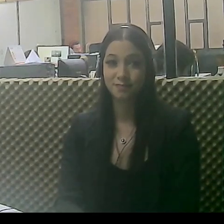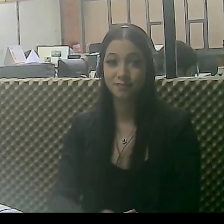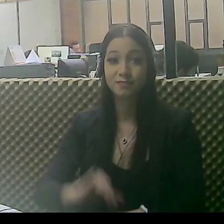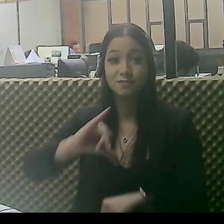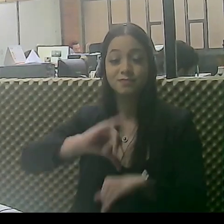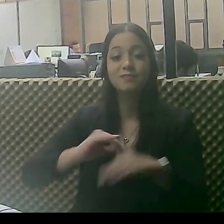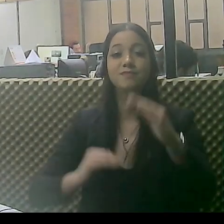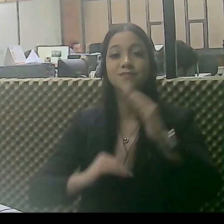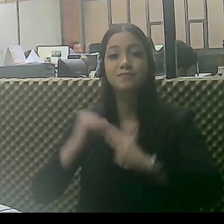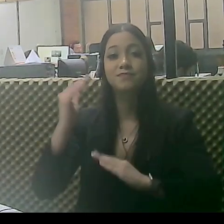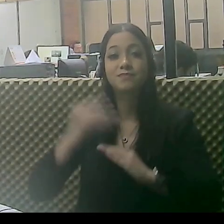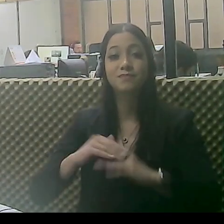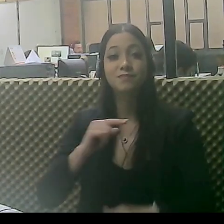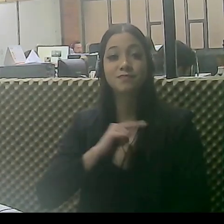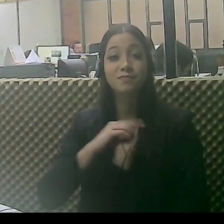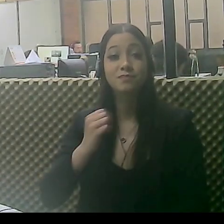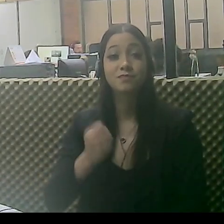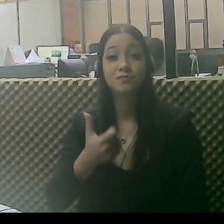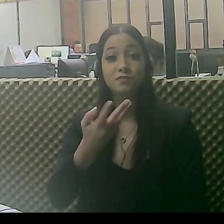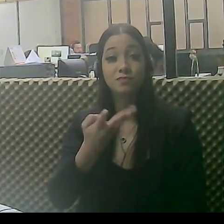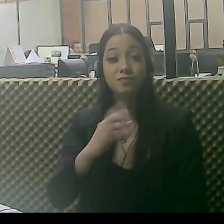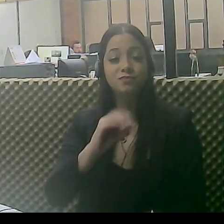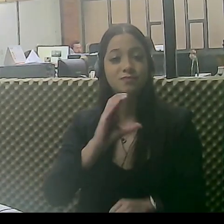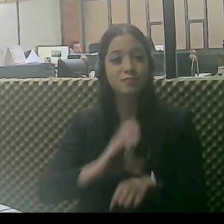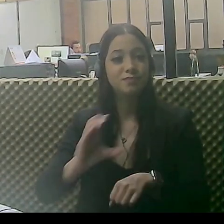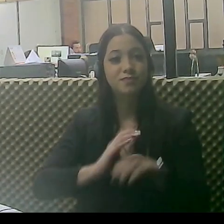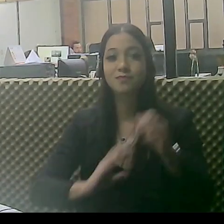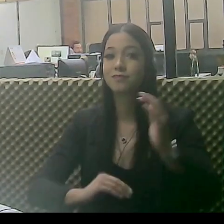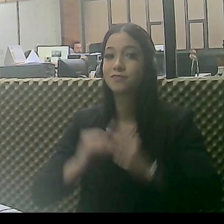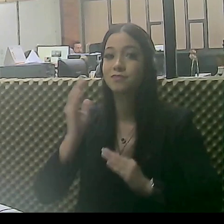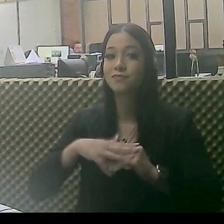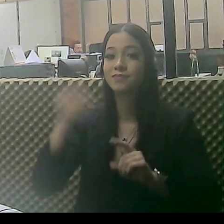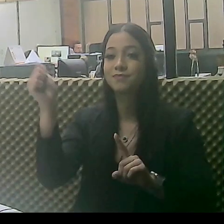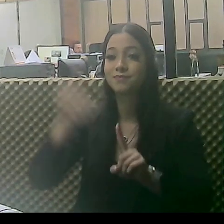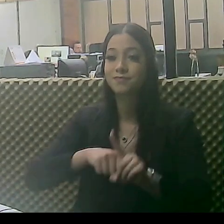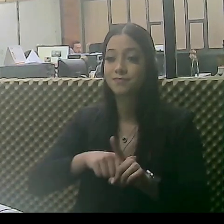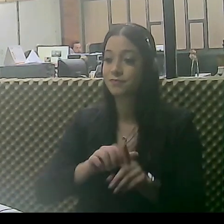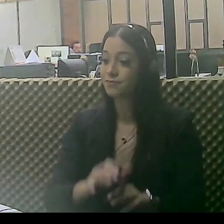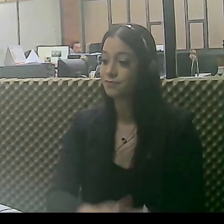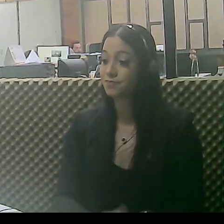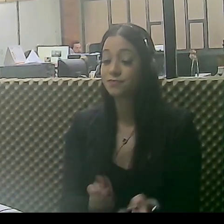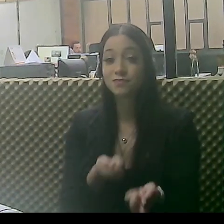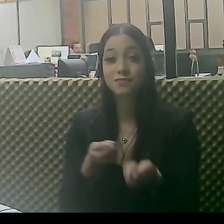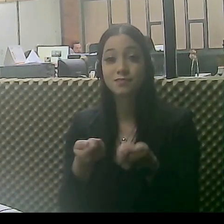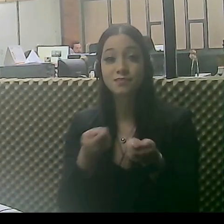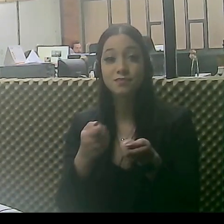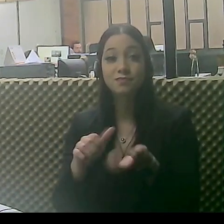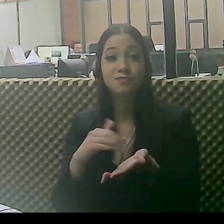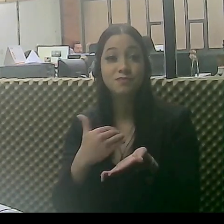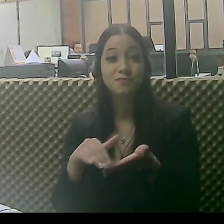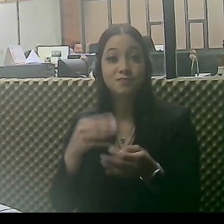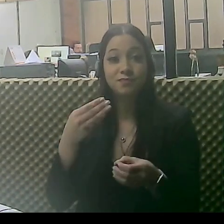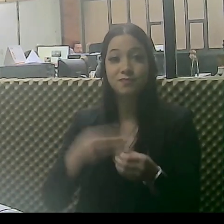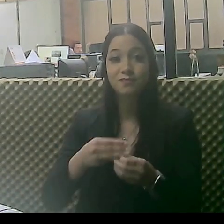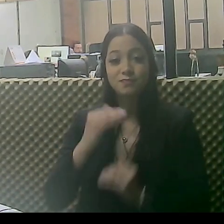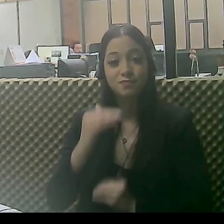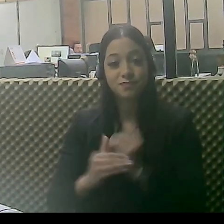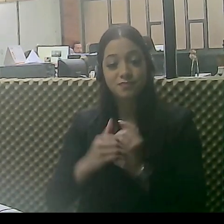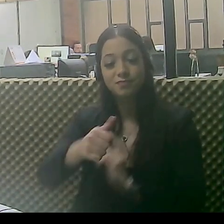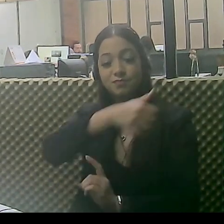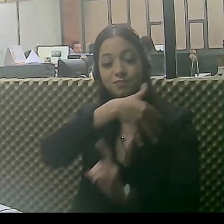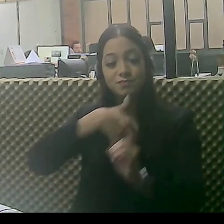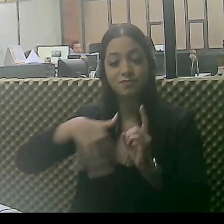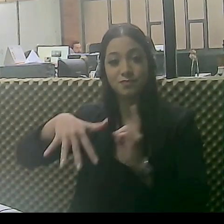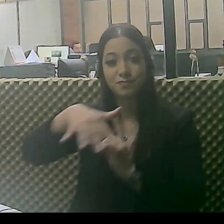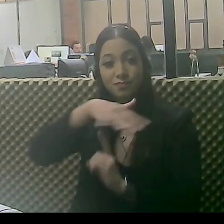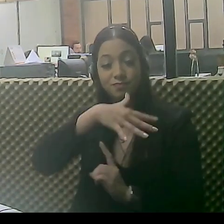Centros profissionalizantes oferecem quase 40 capacitações neste mês. Administrados pela Secretaria Municipal de Desenvolvimento